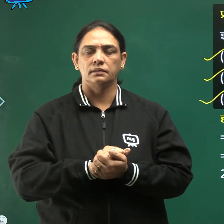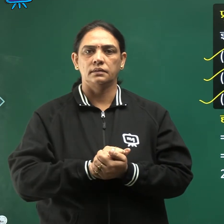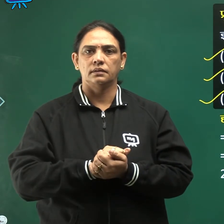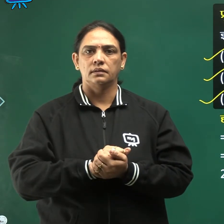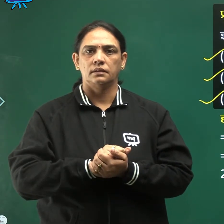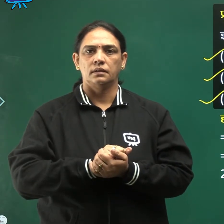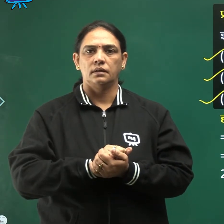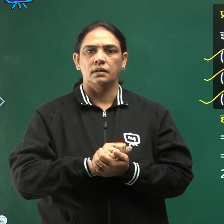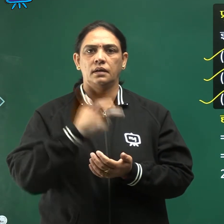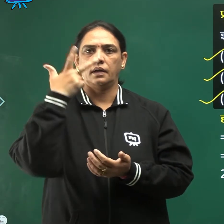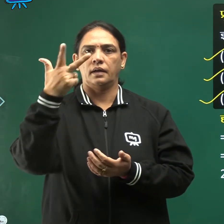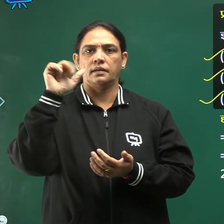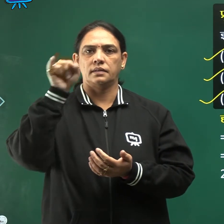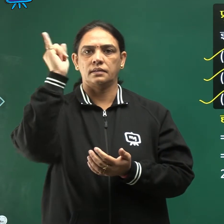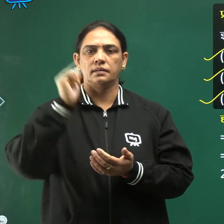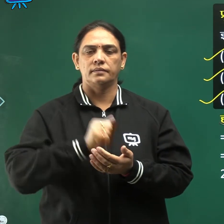तीसरा 86।